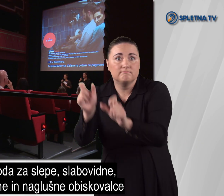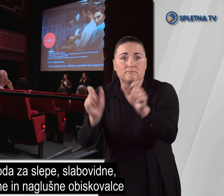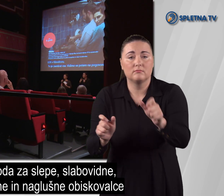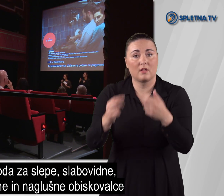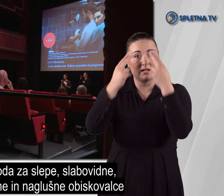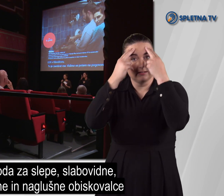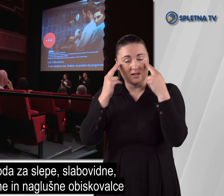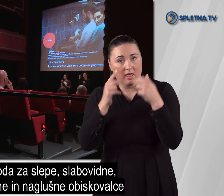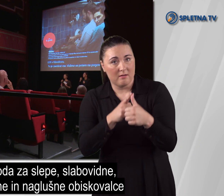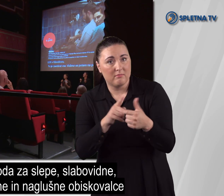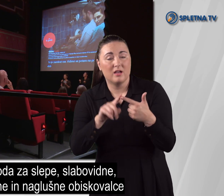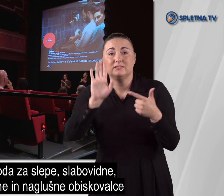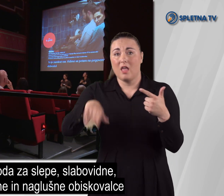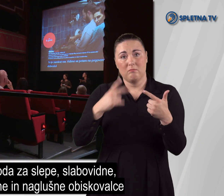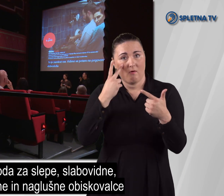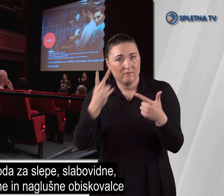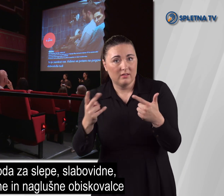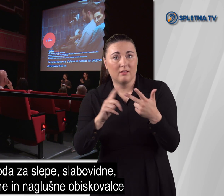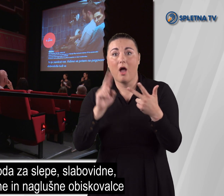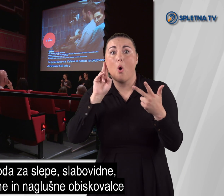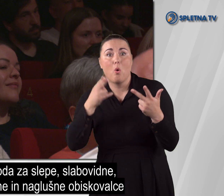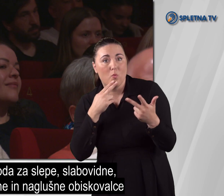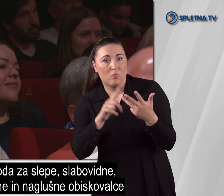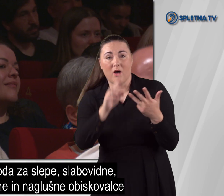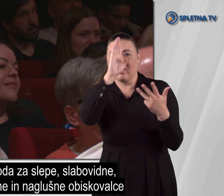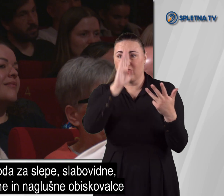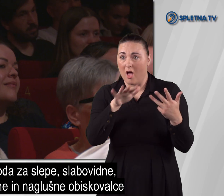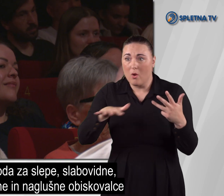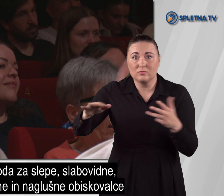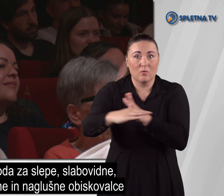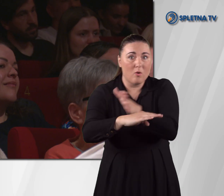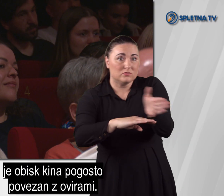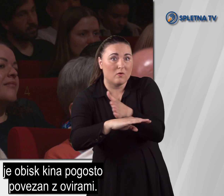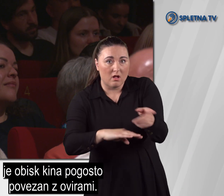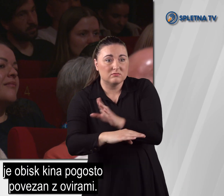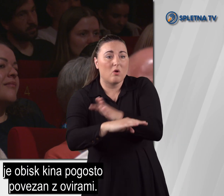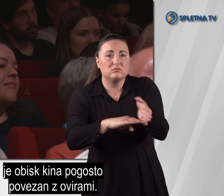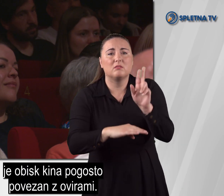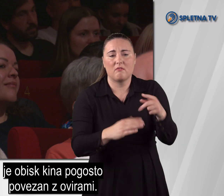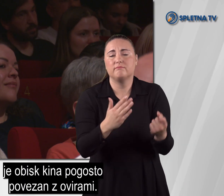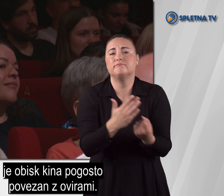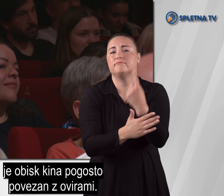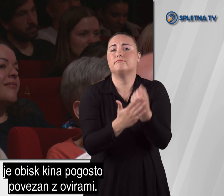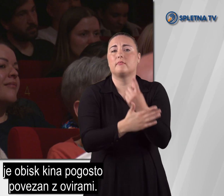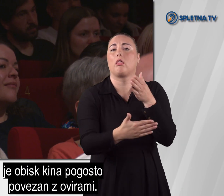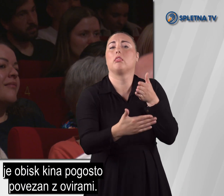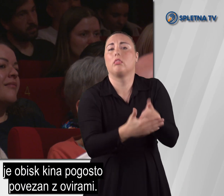Toda za slepe, slabovidne, gluhe in naglušne obiskovalce je obisk kina pogosto povezan z